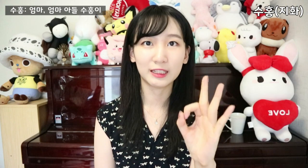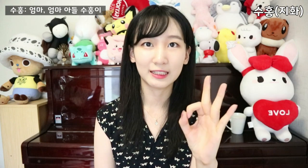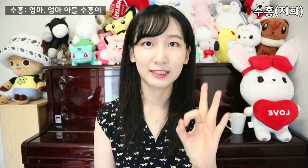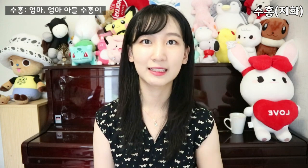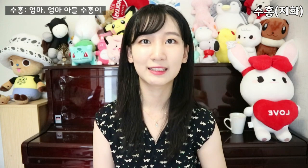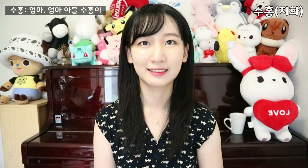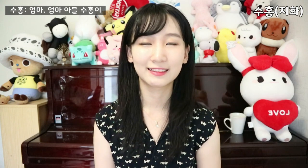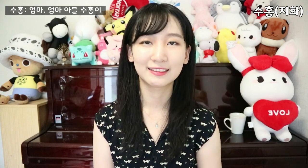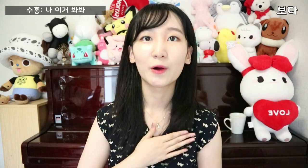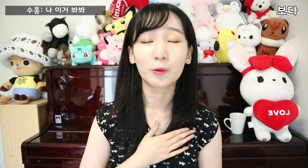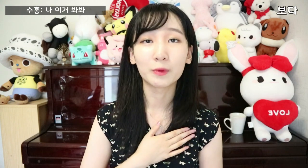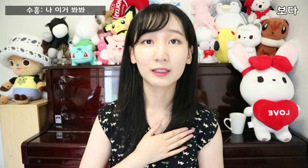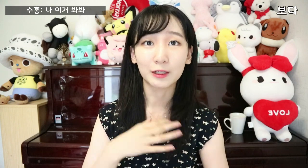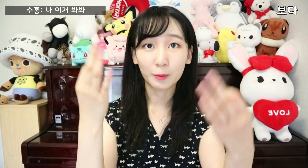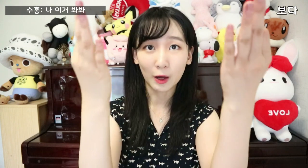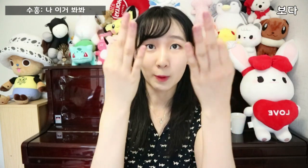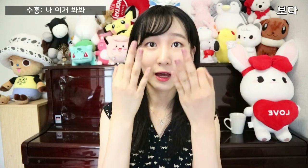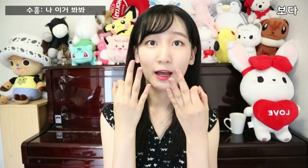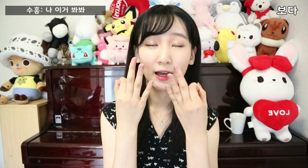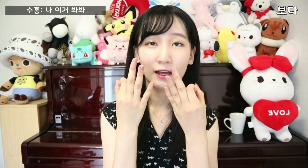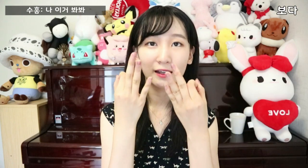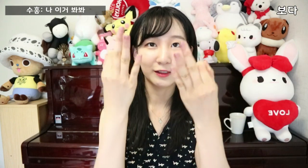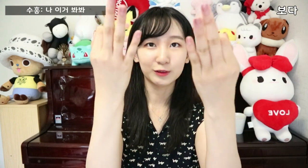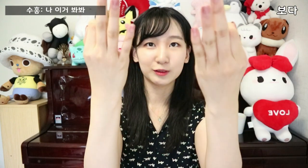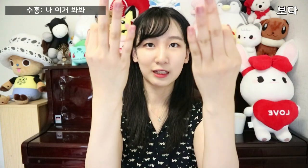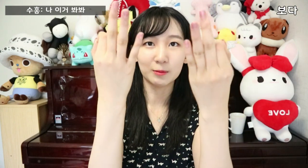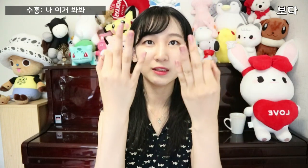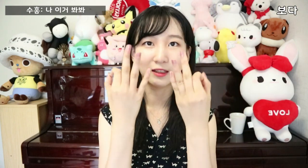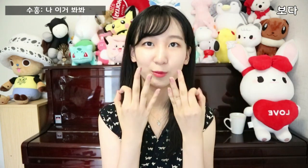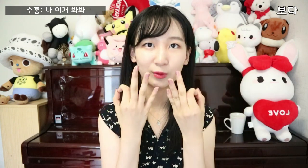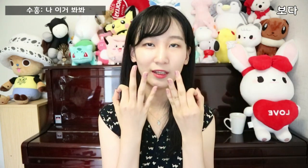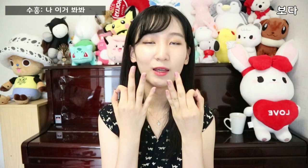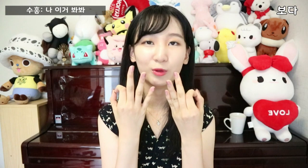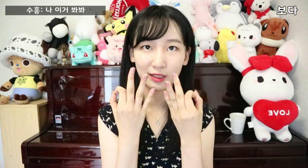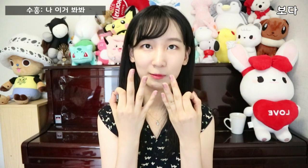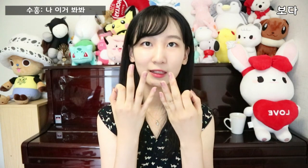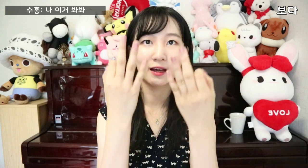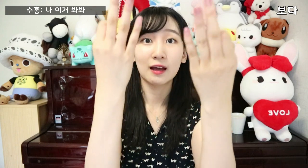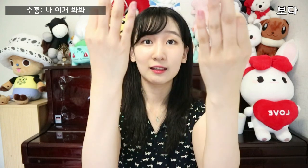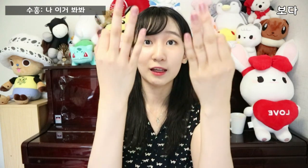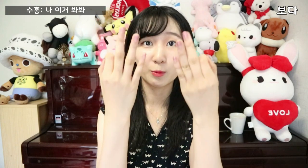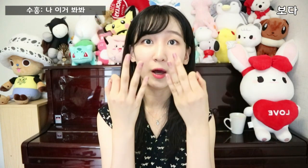수홍이. 엄마 나 이거 봐봐. 이거는 남이 나를 볼 때의 보다입니다. 나 이거